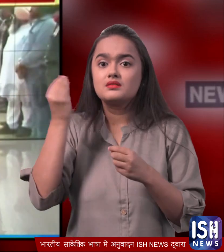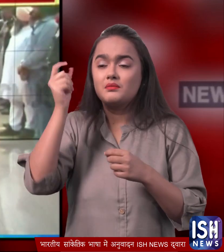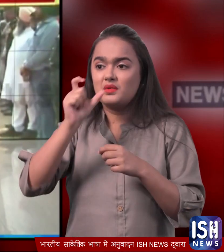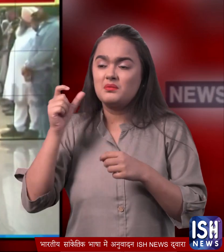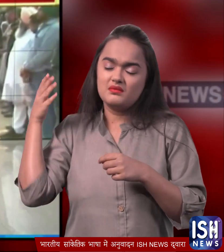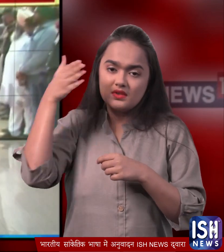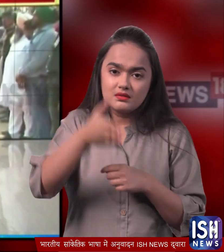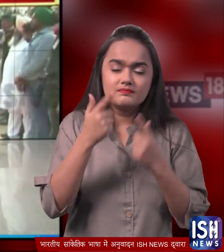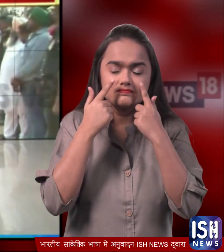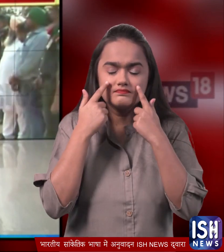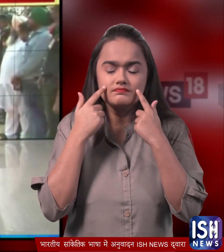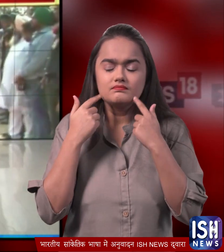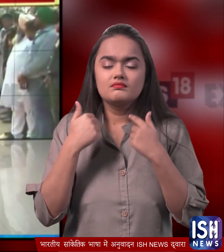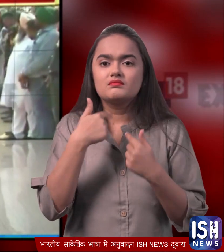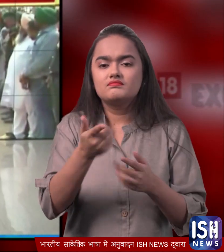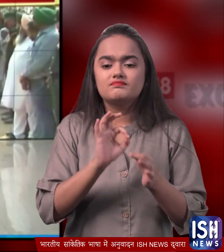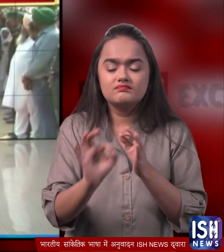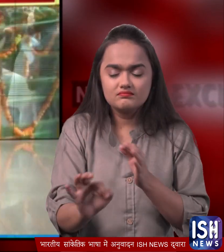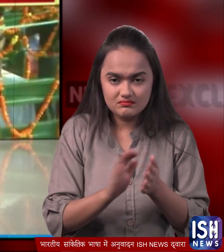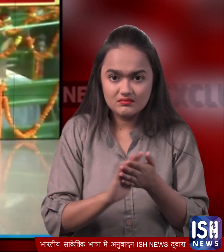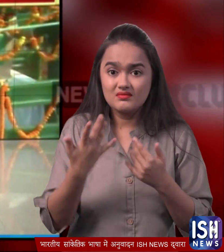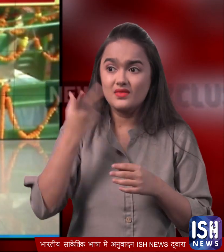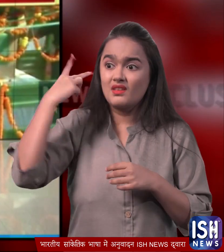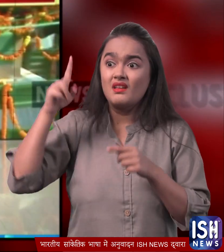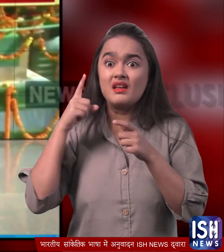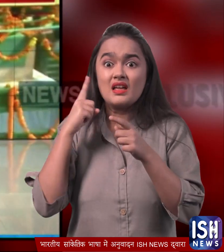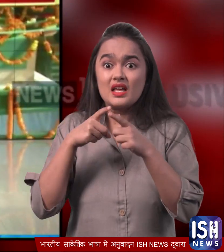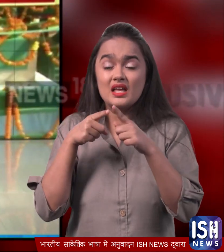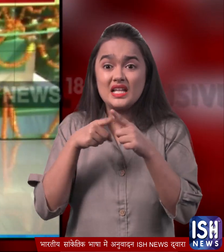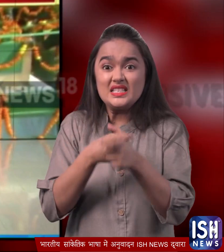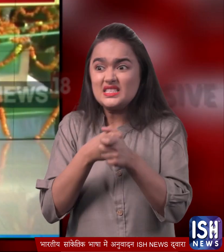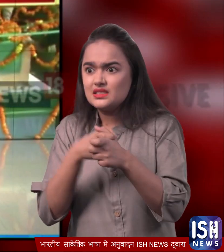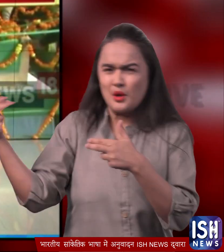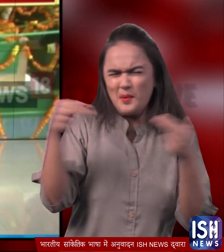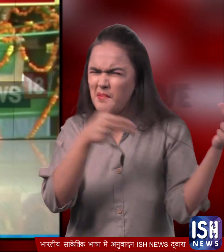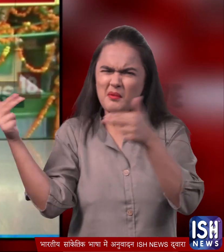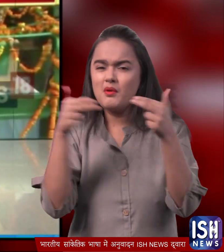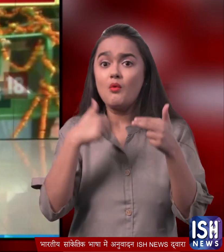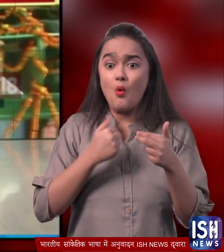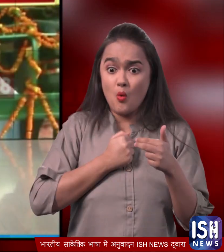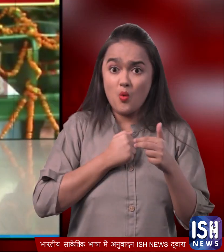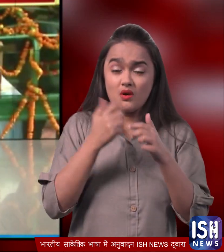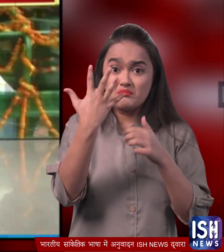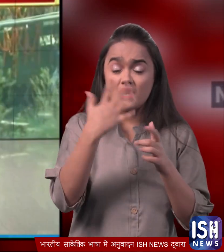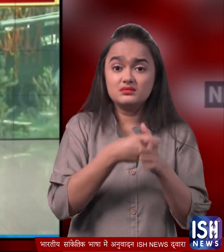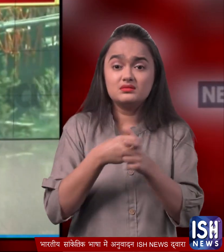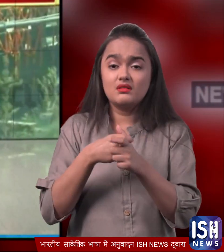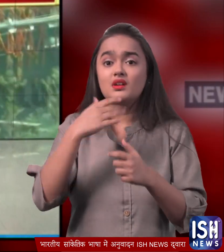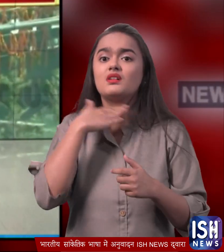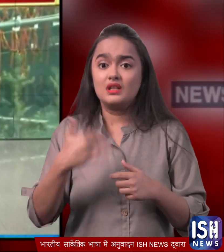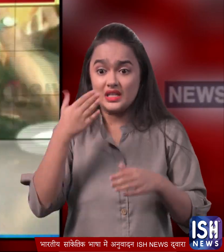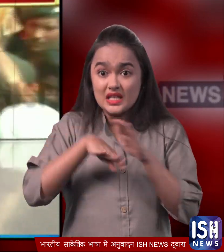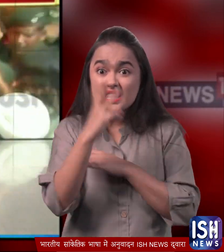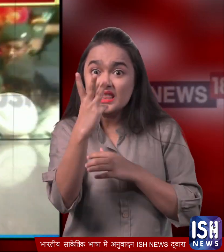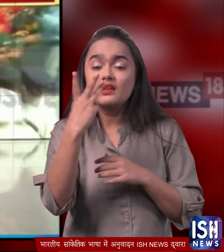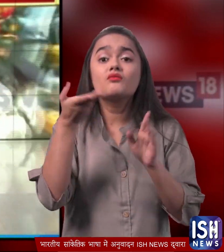लोगों ने उन्हें नम आंखों से अंतिम विदाई दी। 2 दिन पहले आतंकियों के साथ हुई मुठभेड़ में 5 जवान शहीद हो गए थे, जिनमें 3 जवान